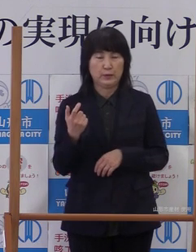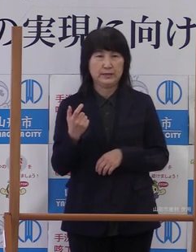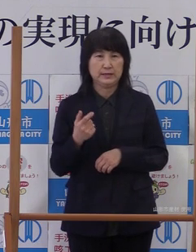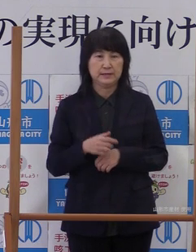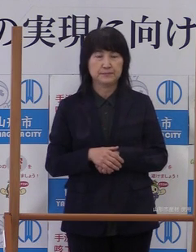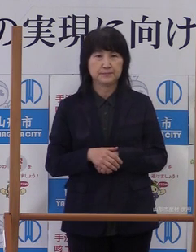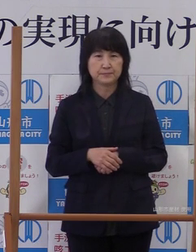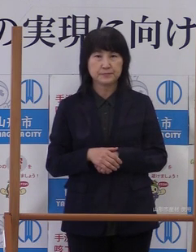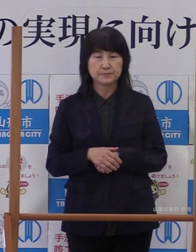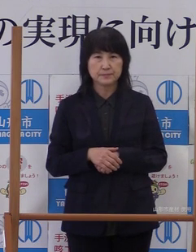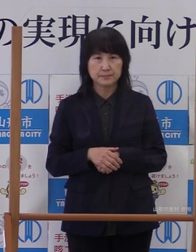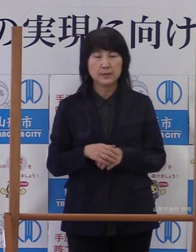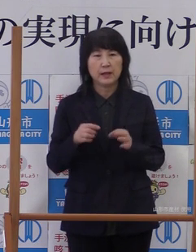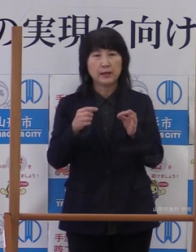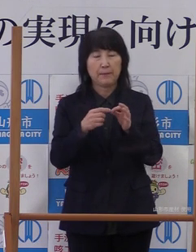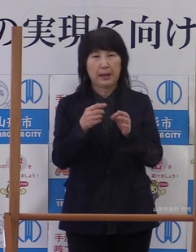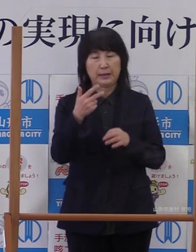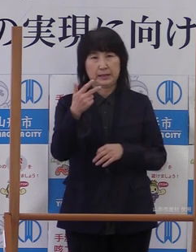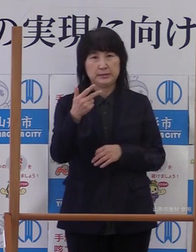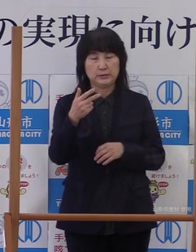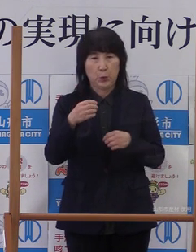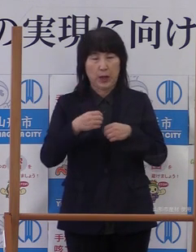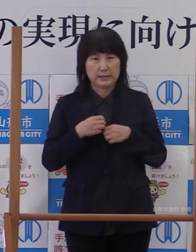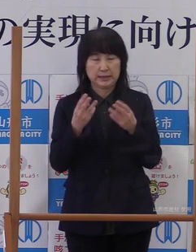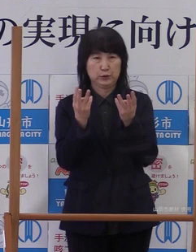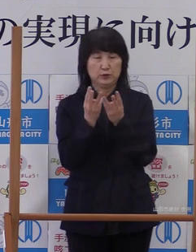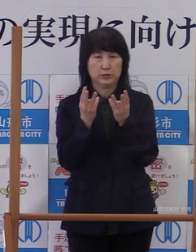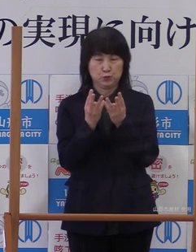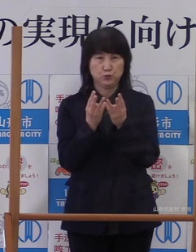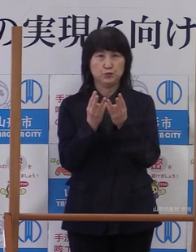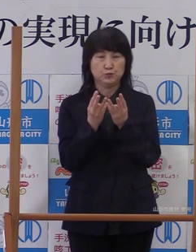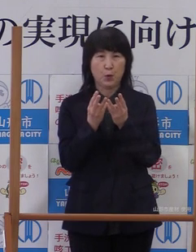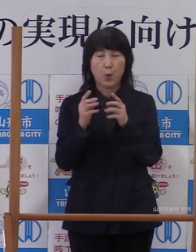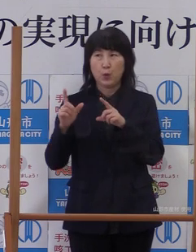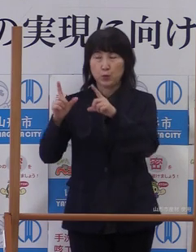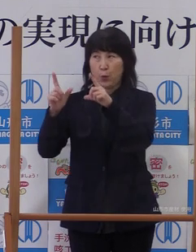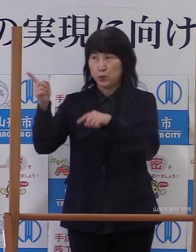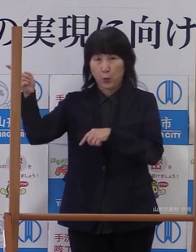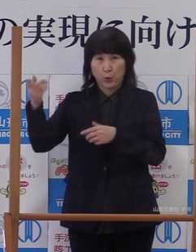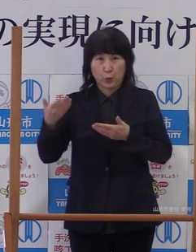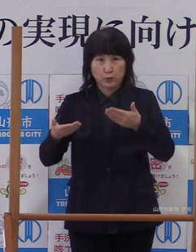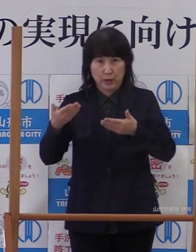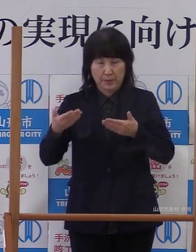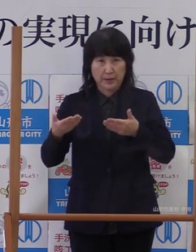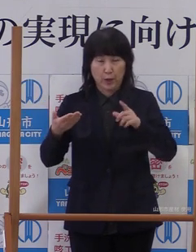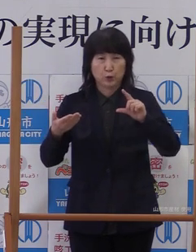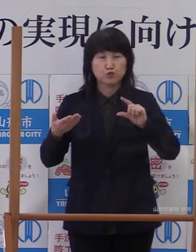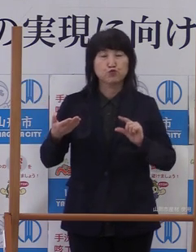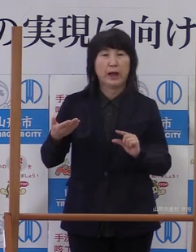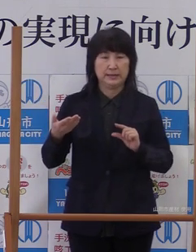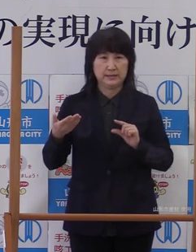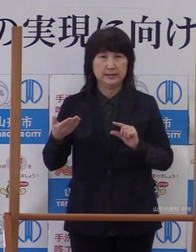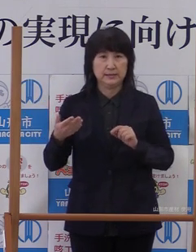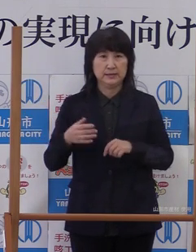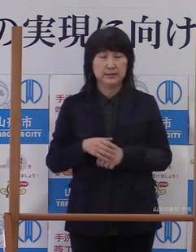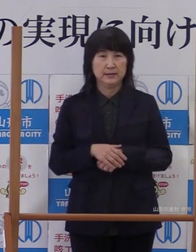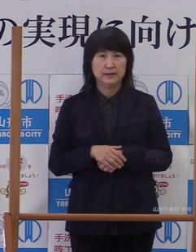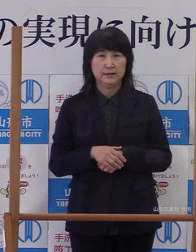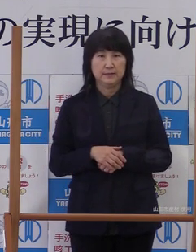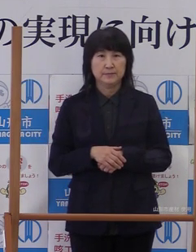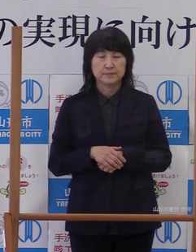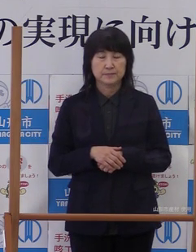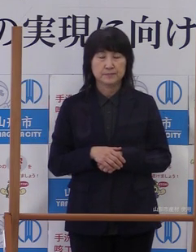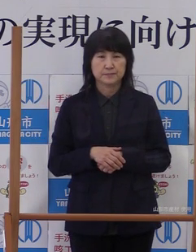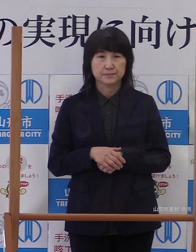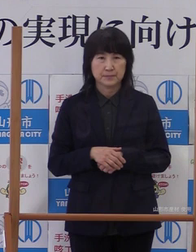ても山形市の感染者数、まあ、東京などと比べればはるかに桁が違うぐらい少ないわけで